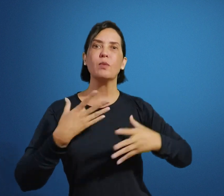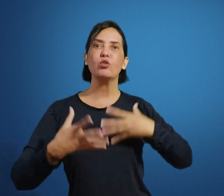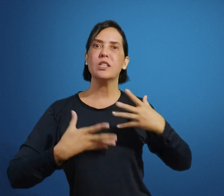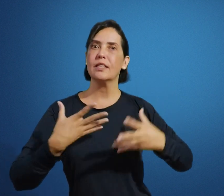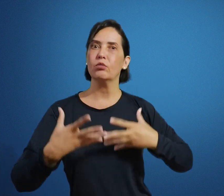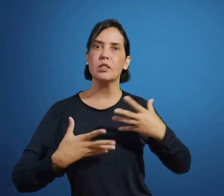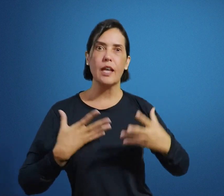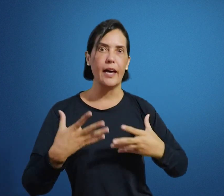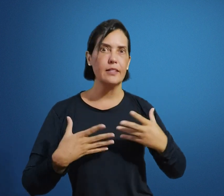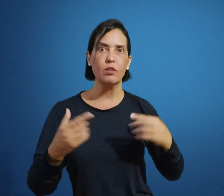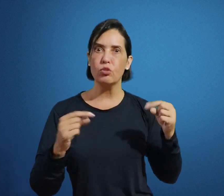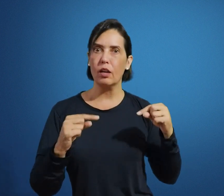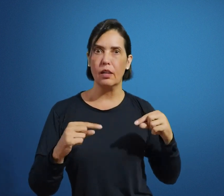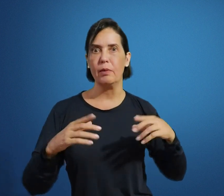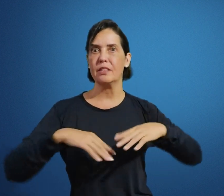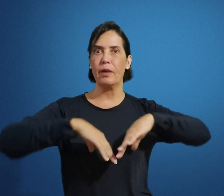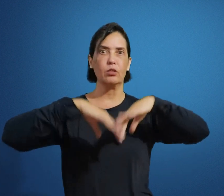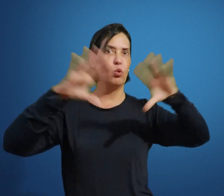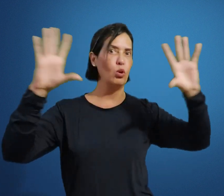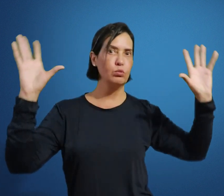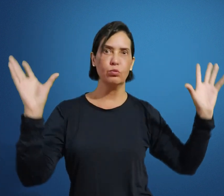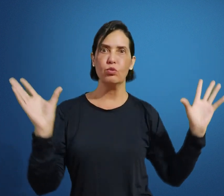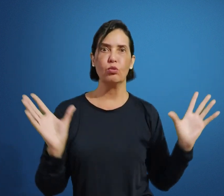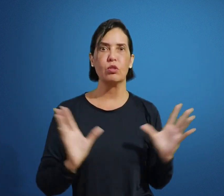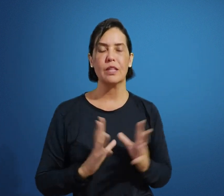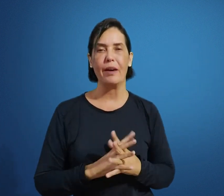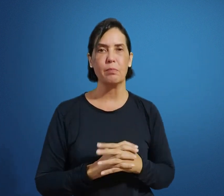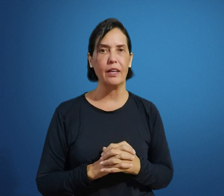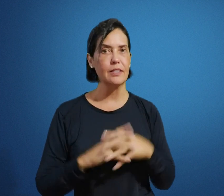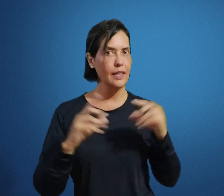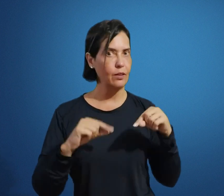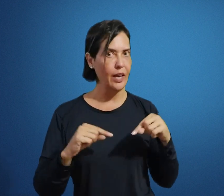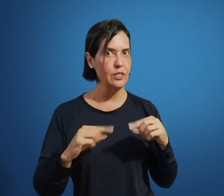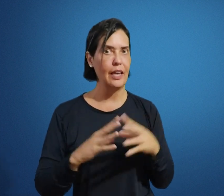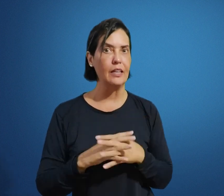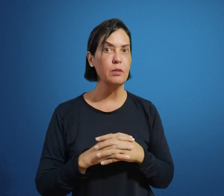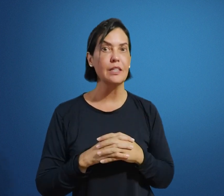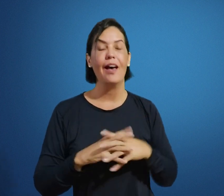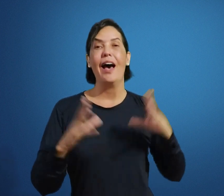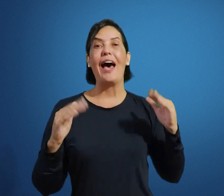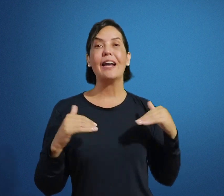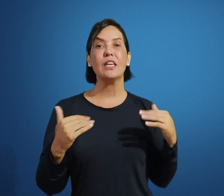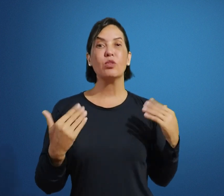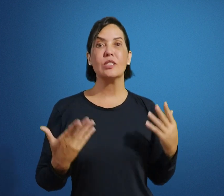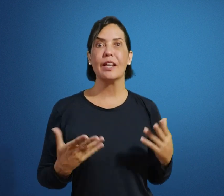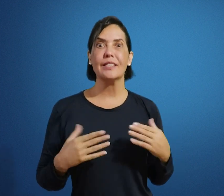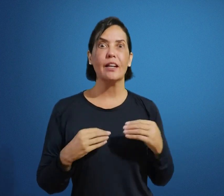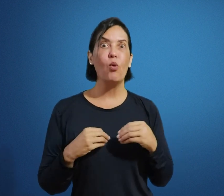ele utilizando sinais, não só aqui, mas também em todos os outros demais países, aqui no caso seria Libras, a língua de sinais ela não